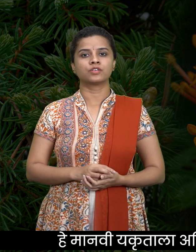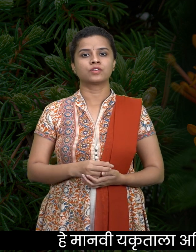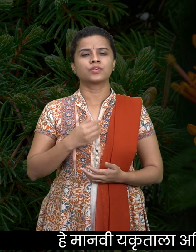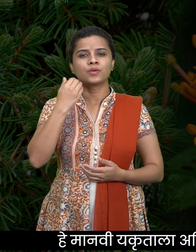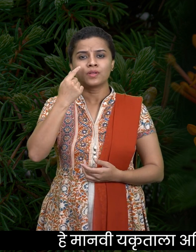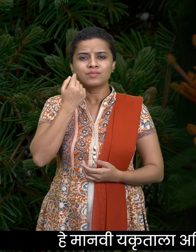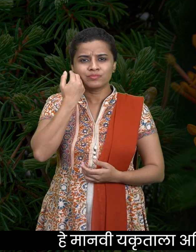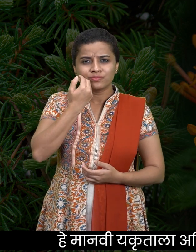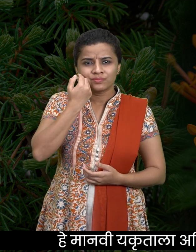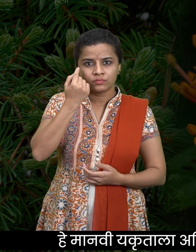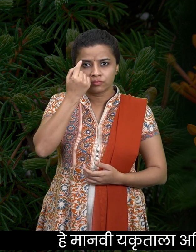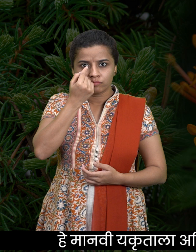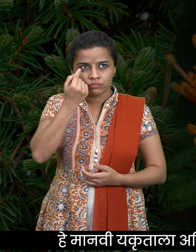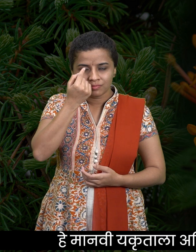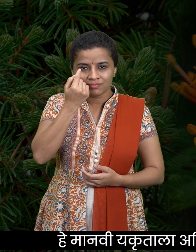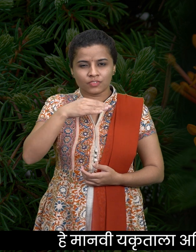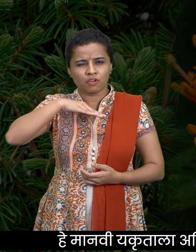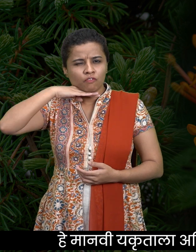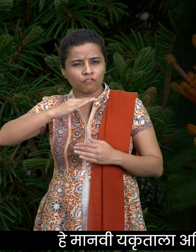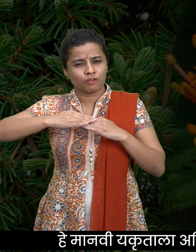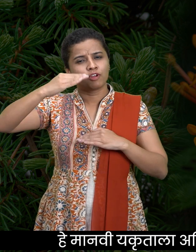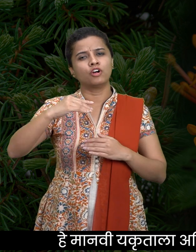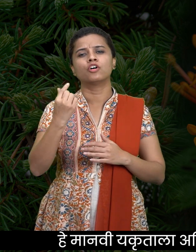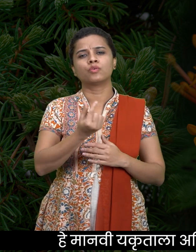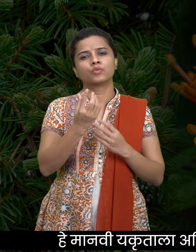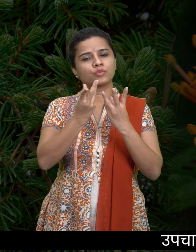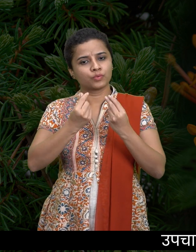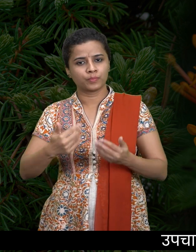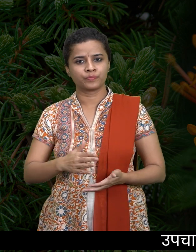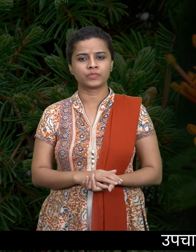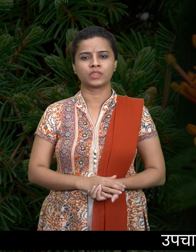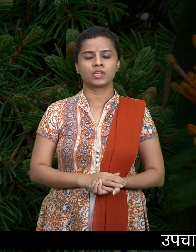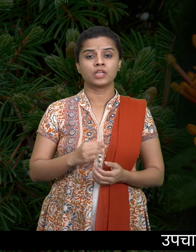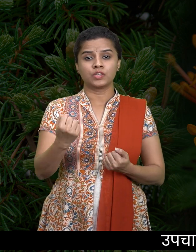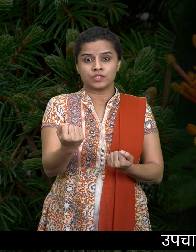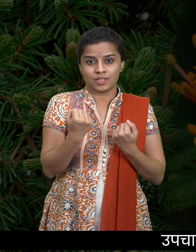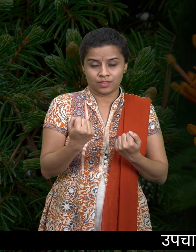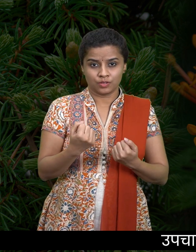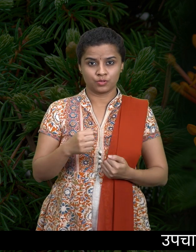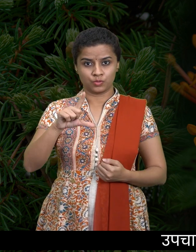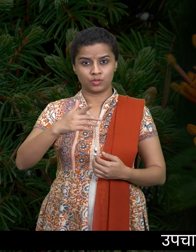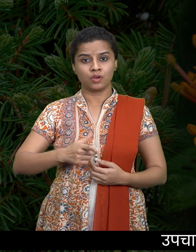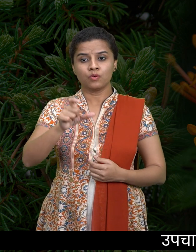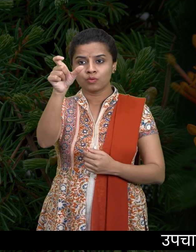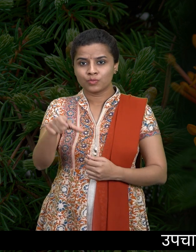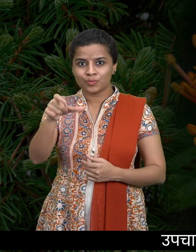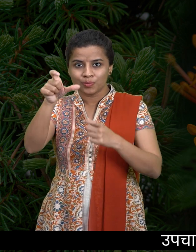हे मानवी यकृताला अतिरिक्त शक्ती देते आणि इतर यकृत विकारांवर उपचार करण्यासाठी वापरले जाते.